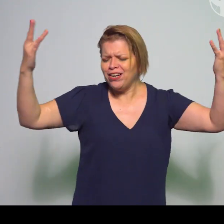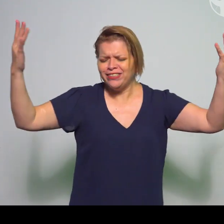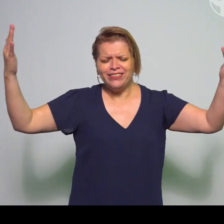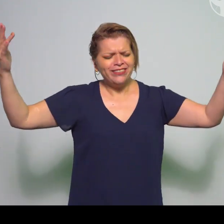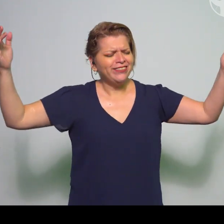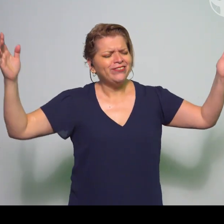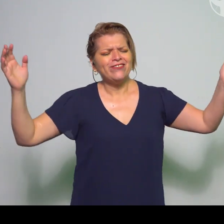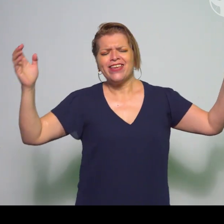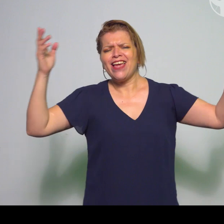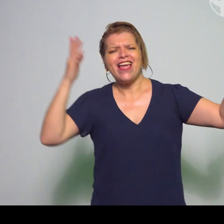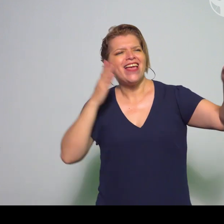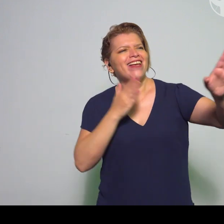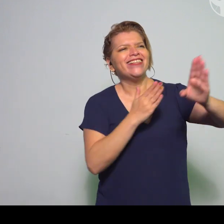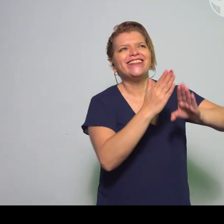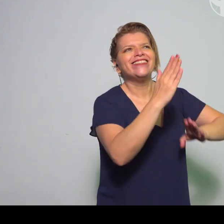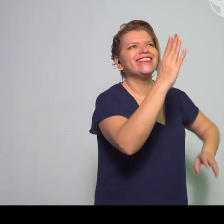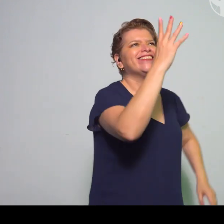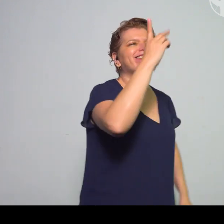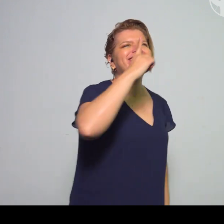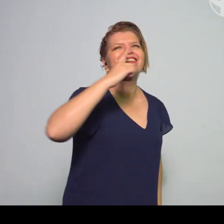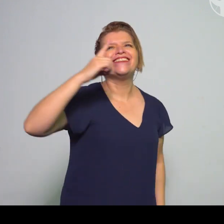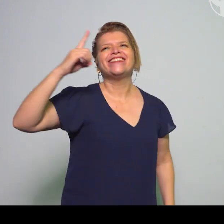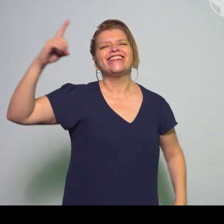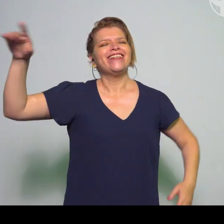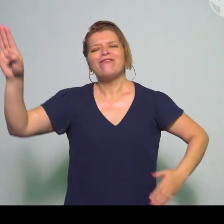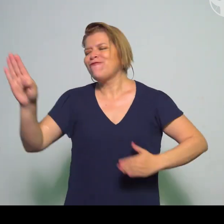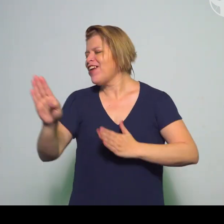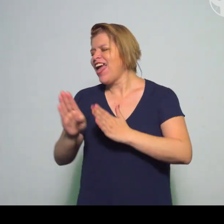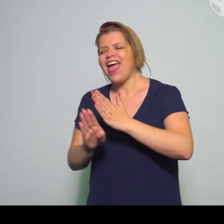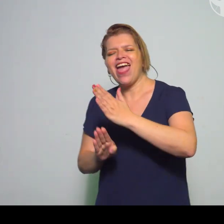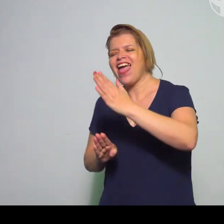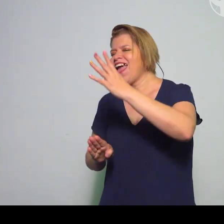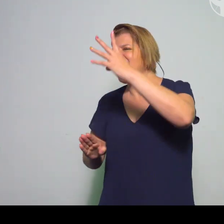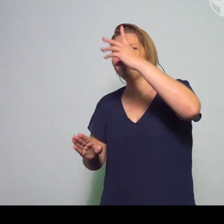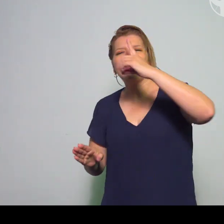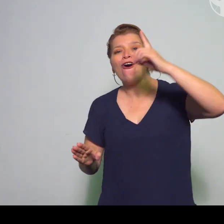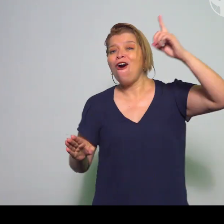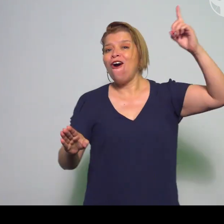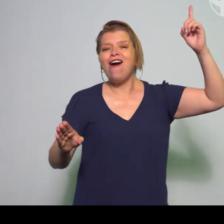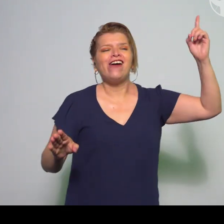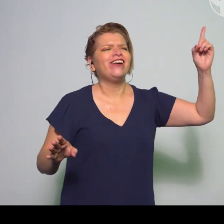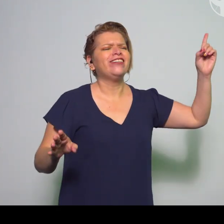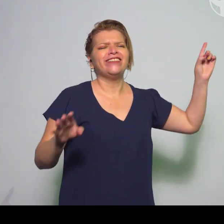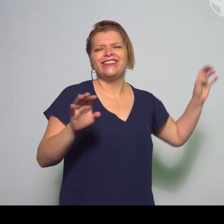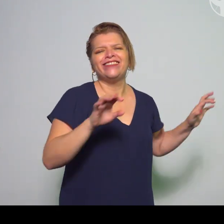Dios. Tú eres fiel Dios,